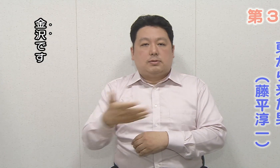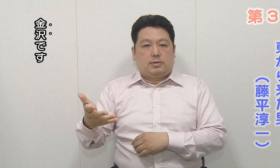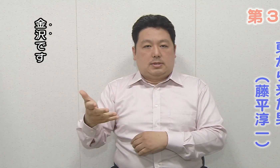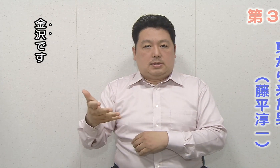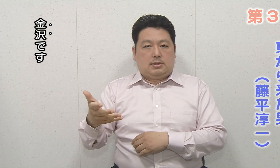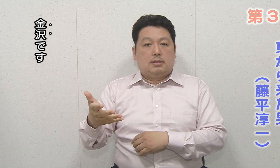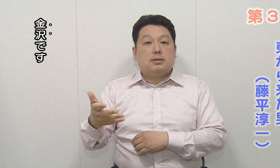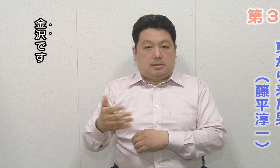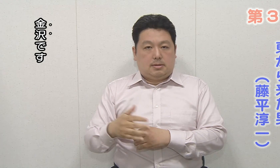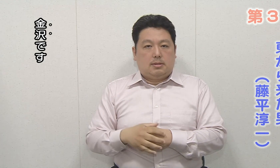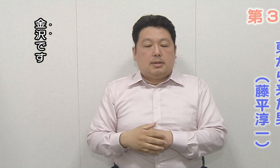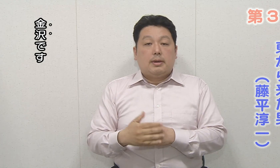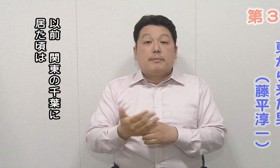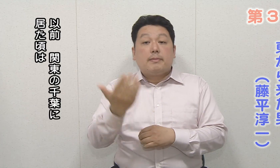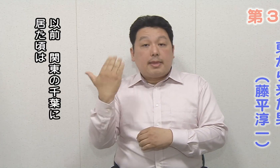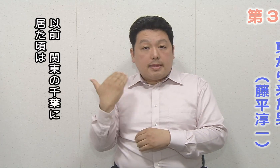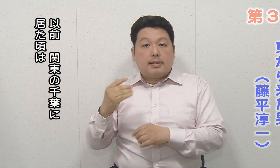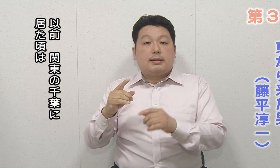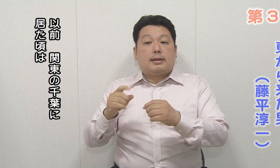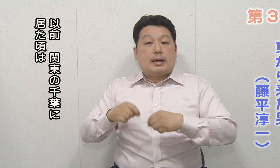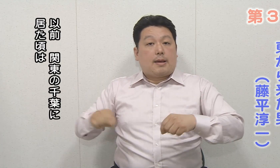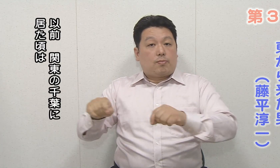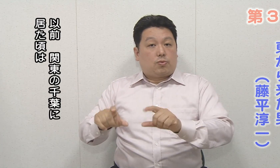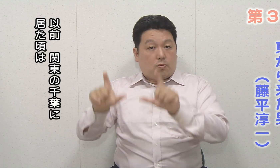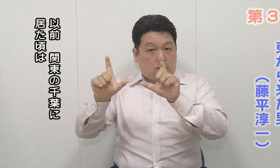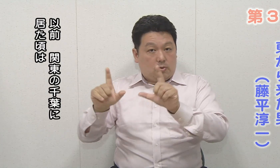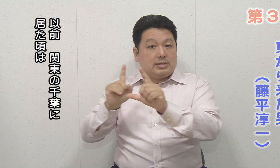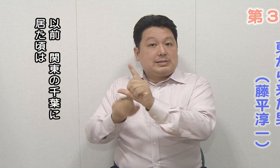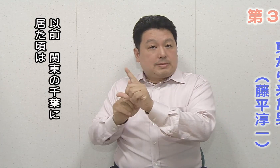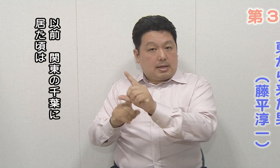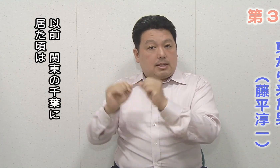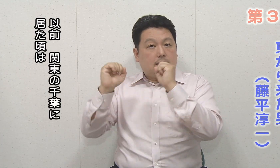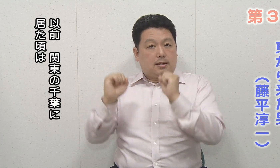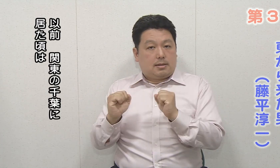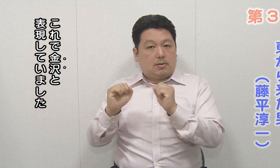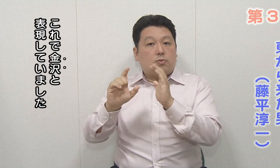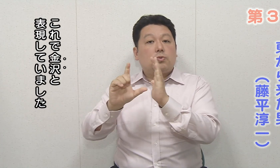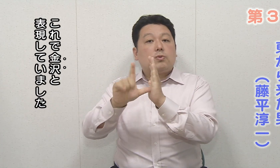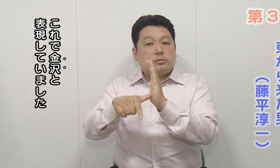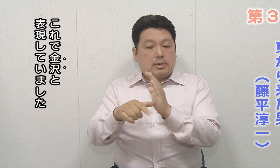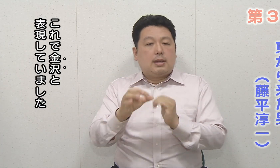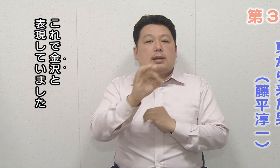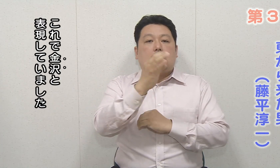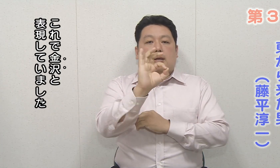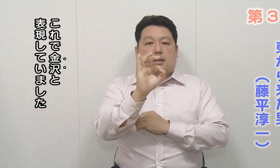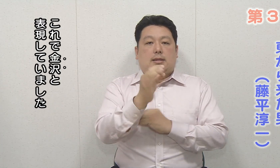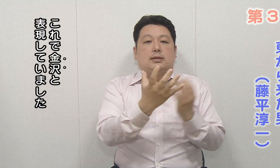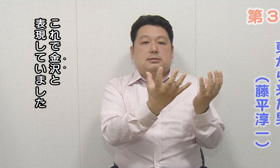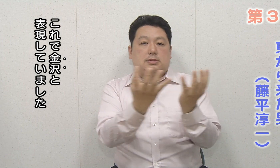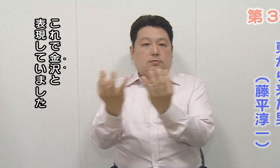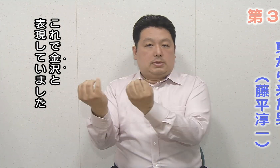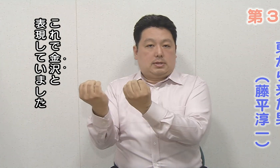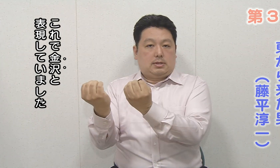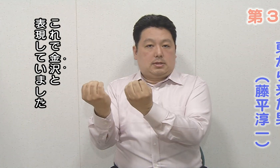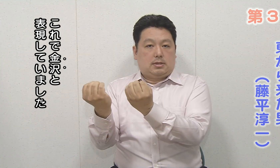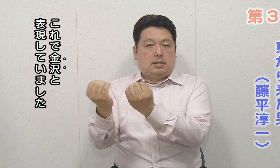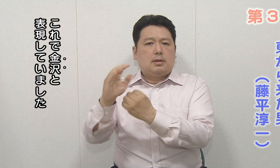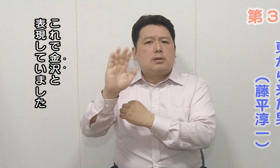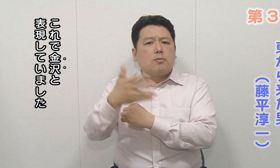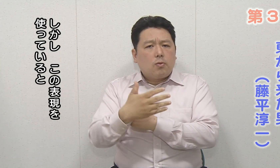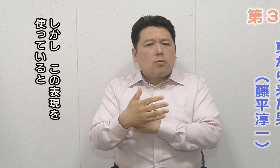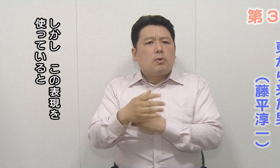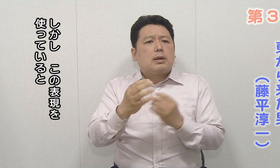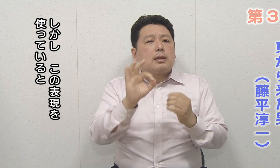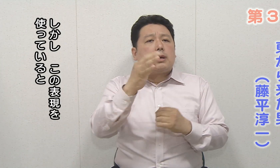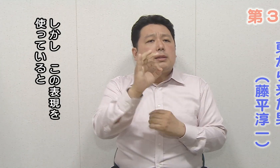ここです。金沢です。以前関東の千葉にいた頃はこれで金沢と表